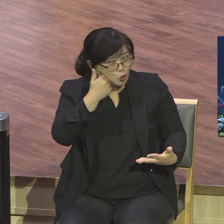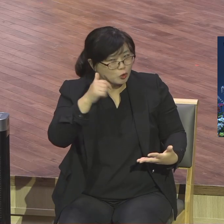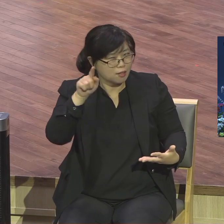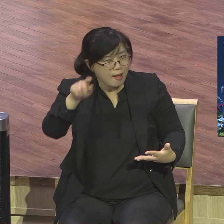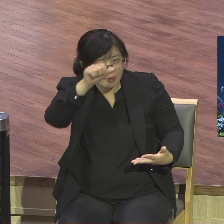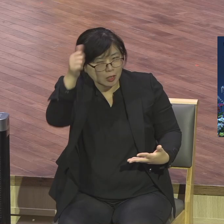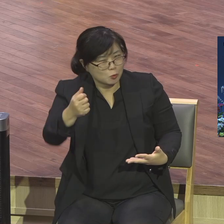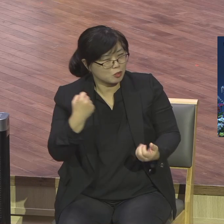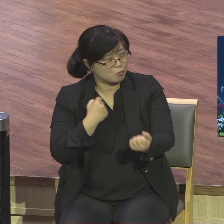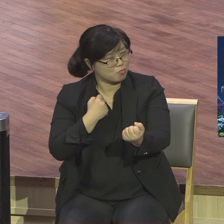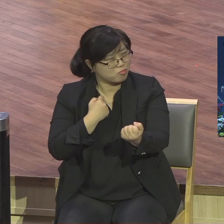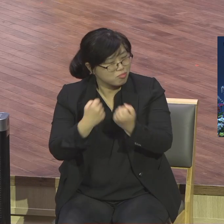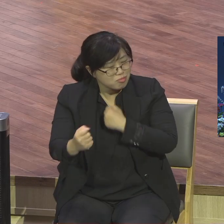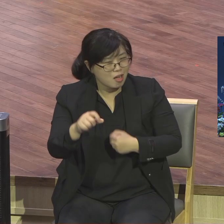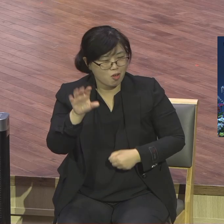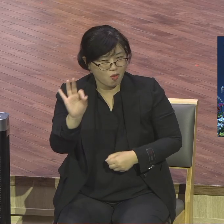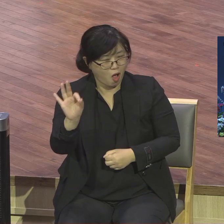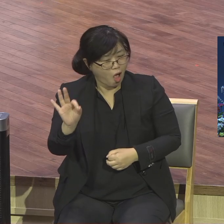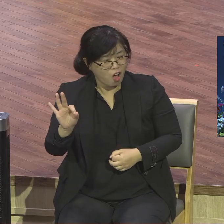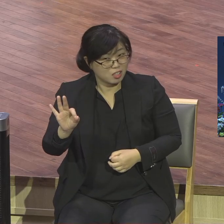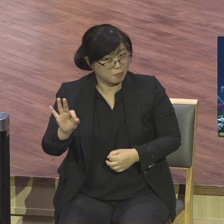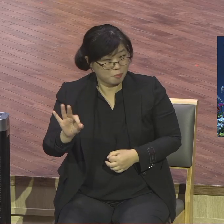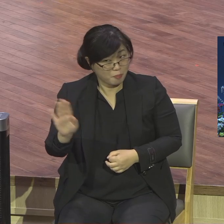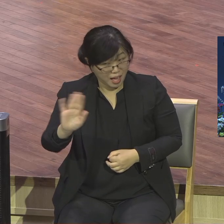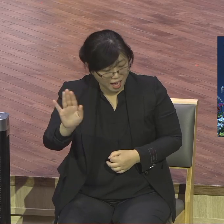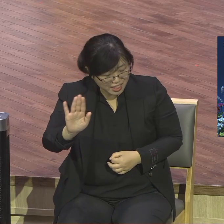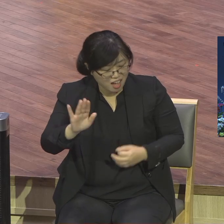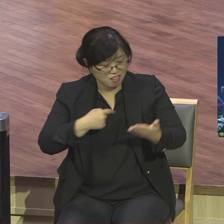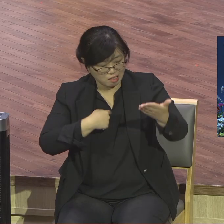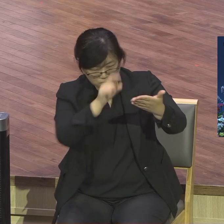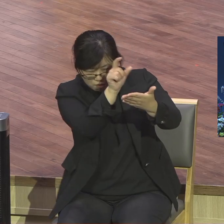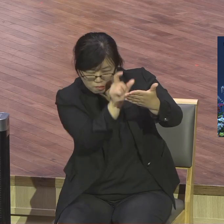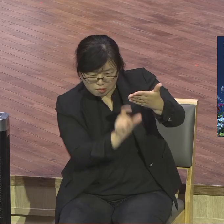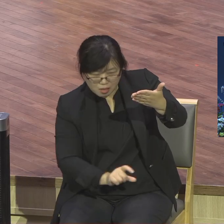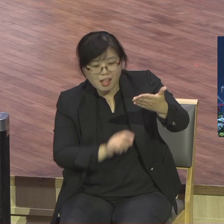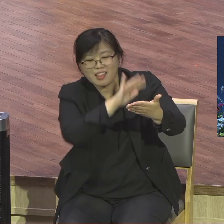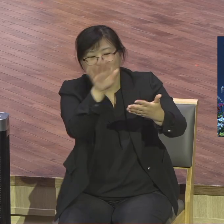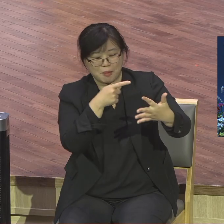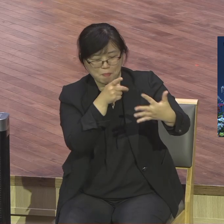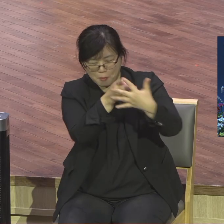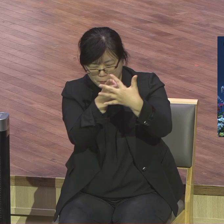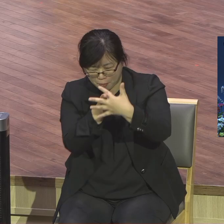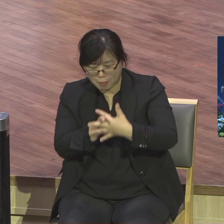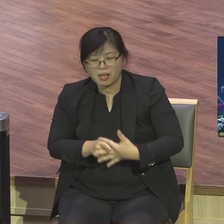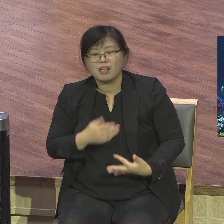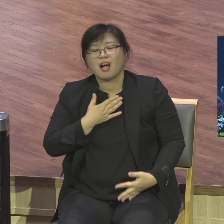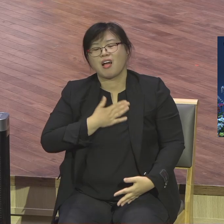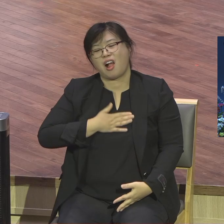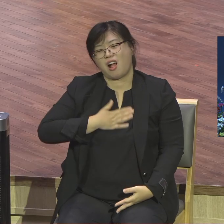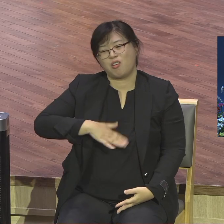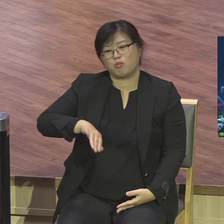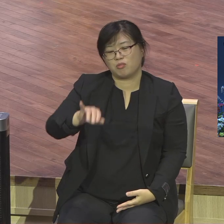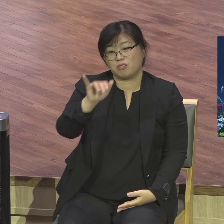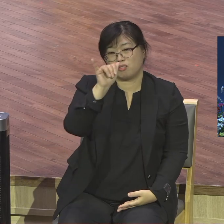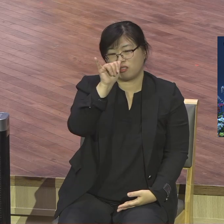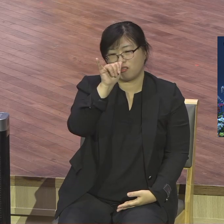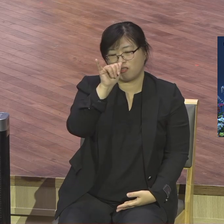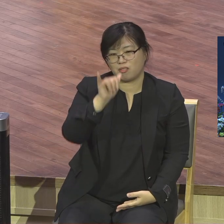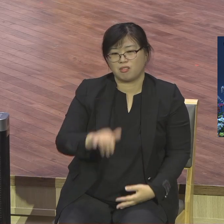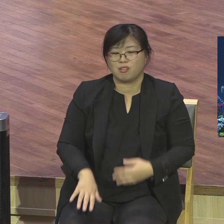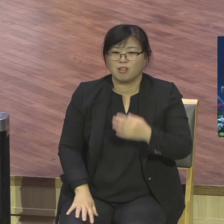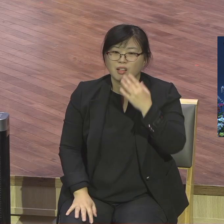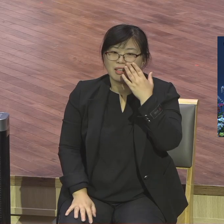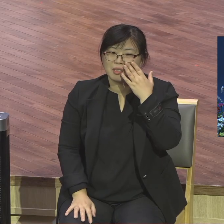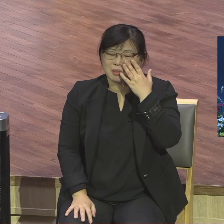하나님은 더 잘 아시겠지만 여러분 믿음이 구원의 문을 여는 열쇠고요